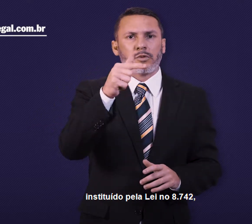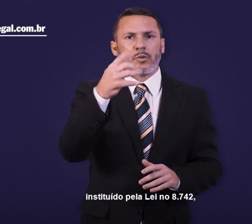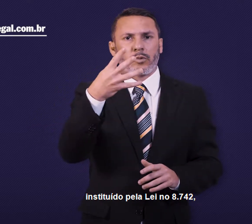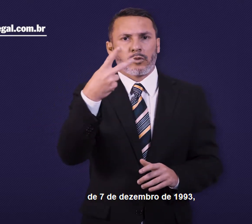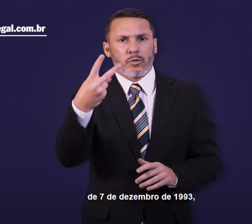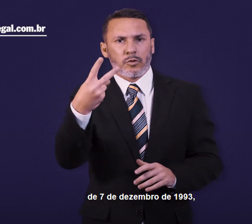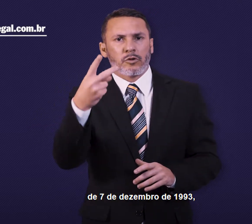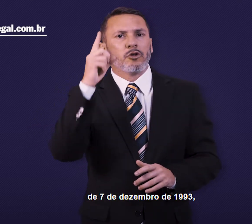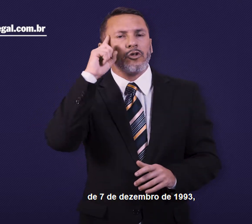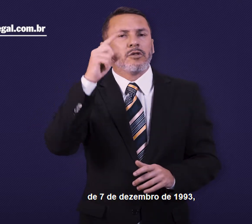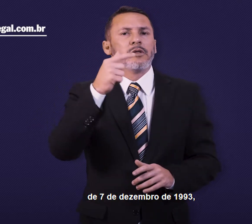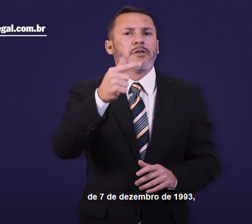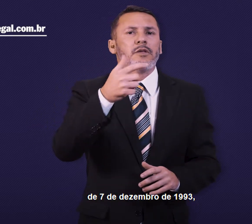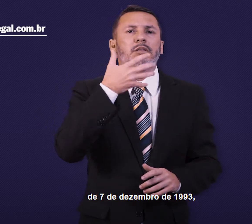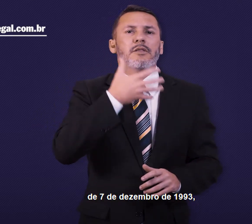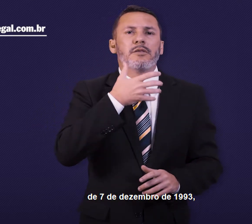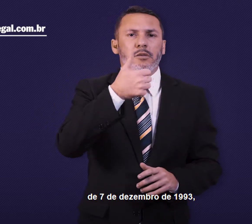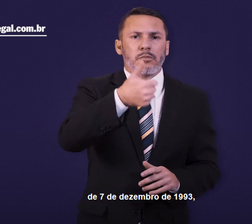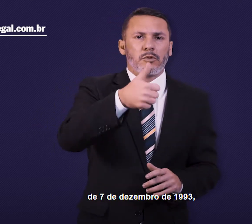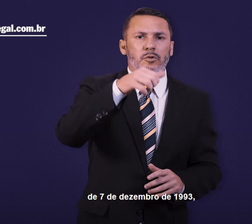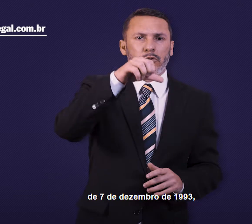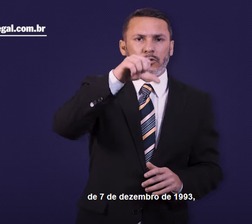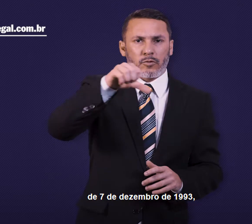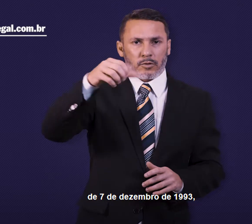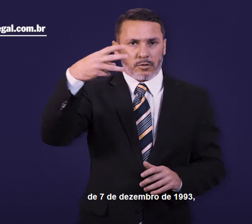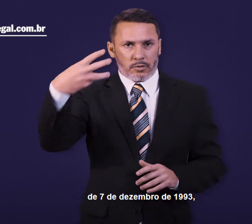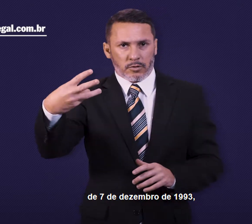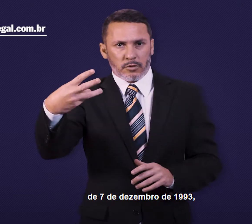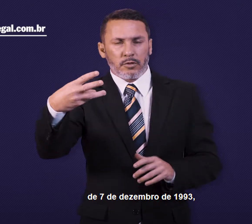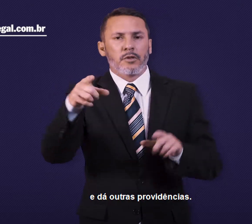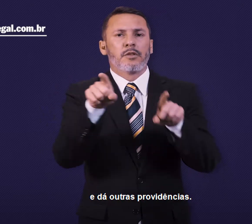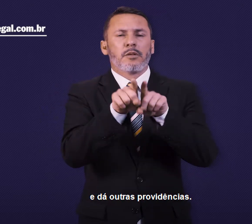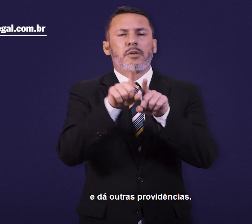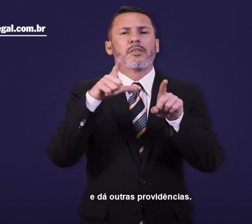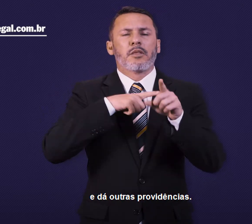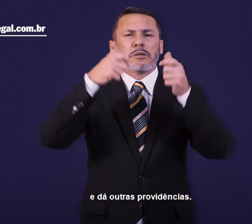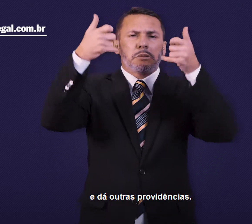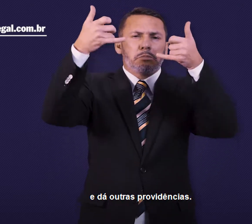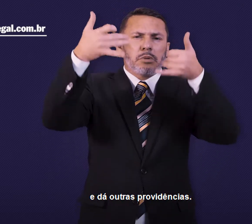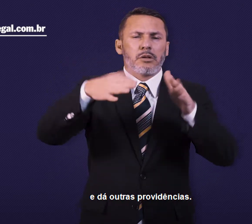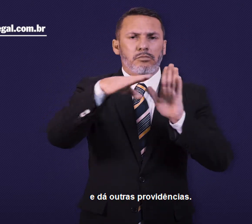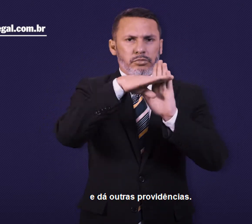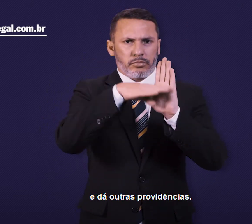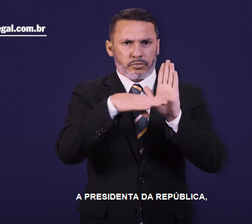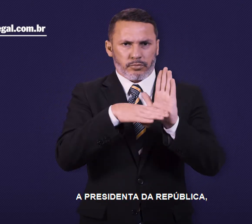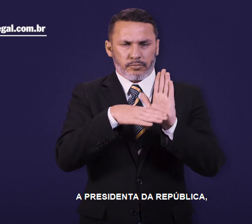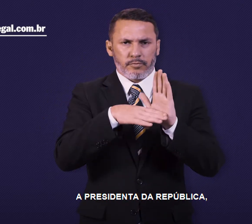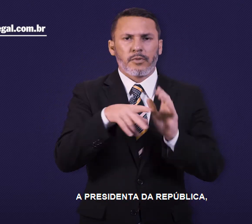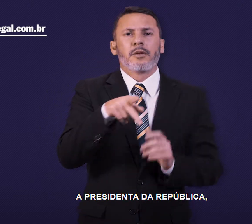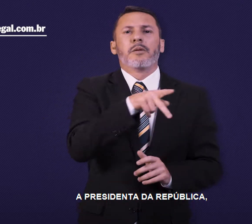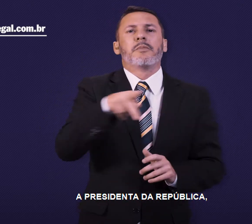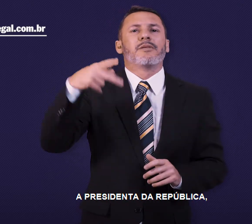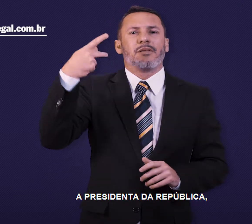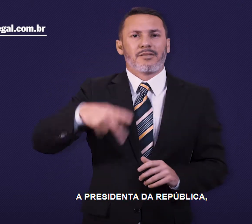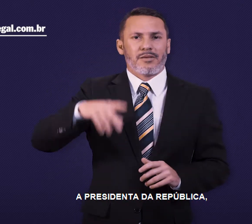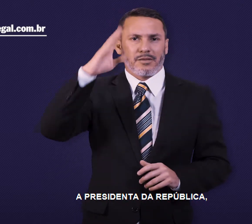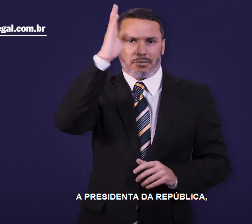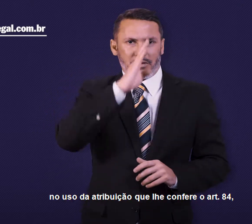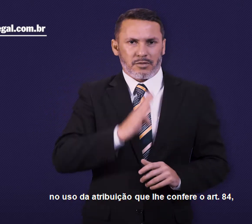8.742, de 7 de dezembro de 1993, e dá outras providências. A Presidenta da República, no